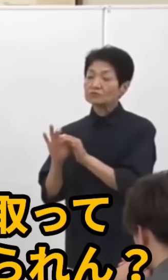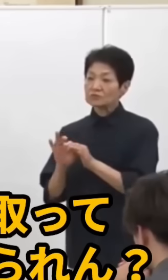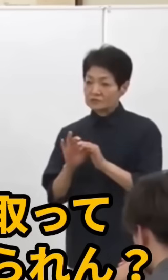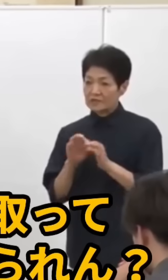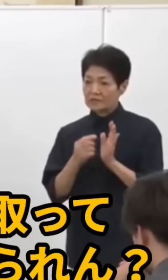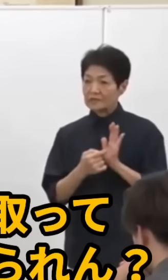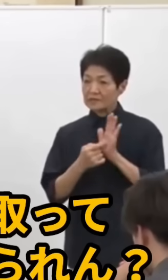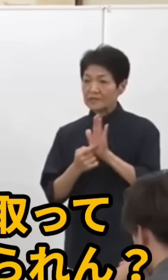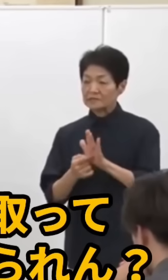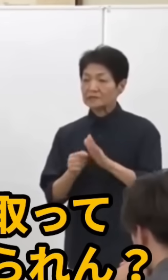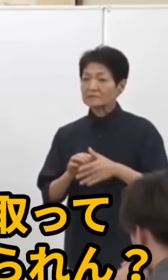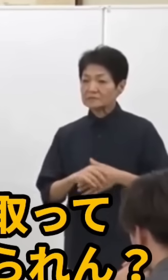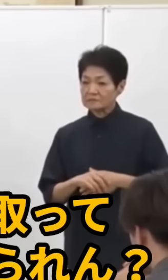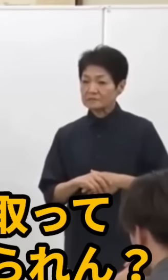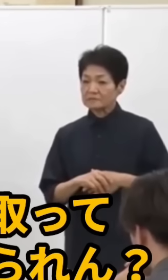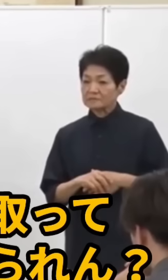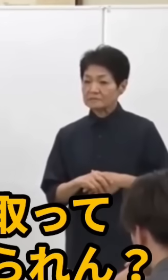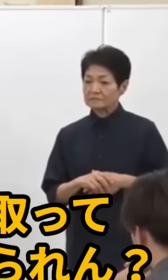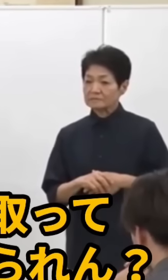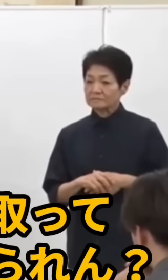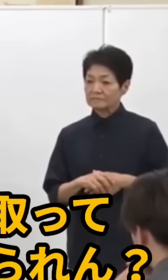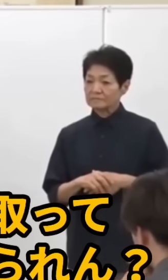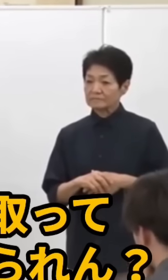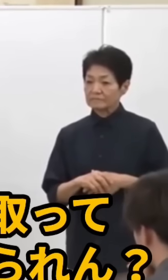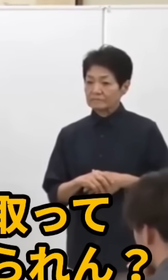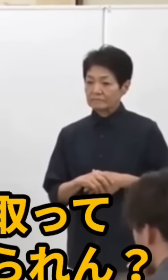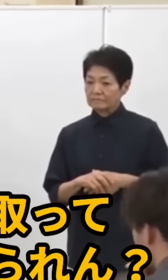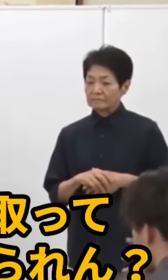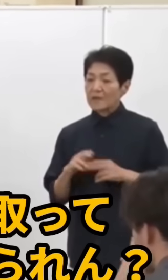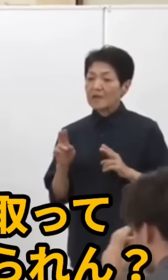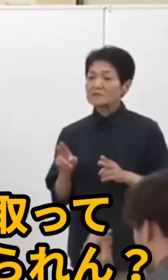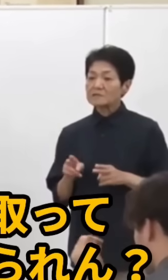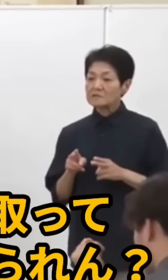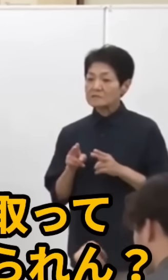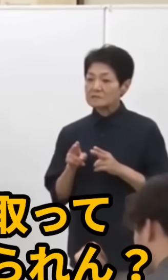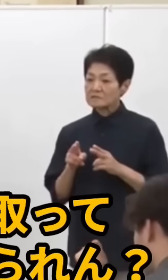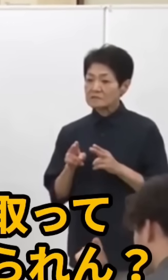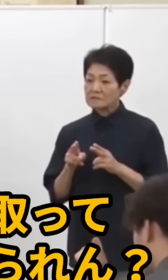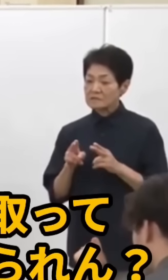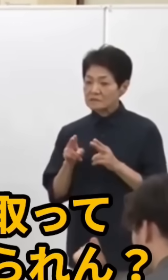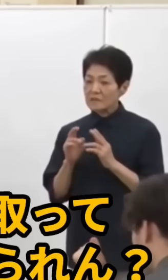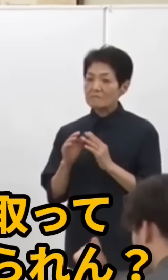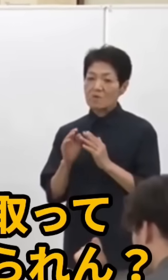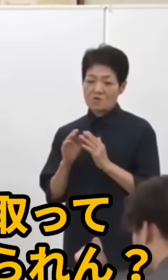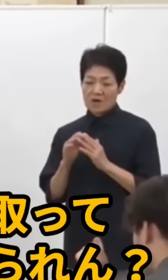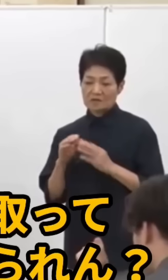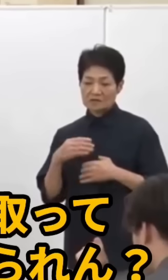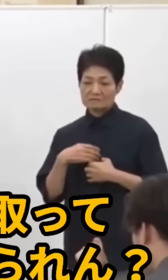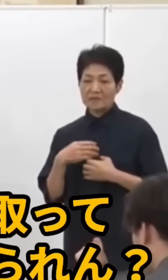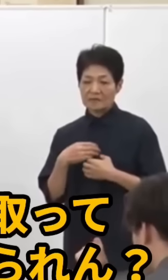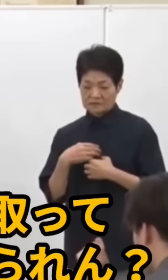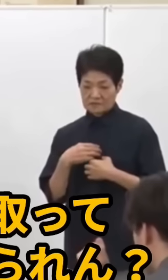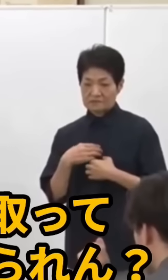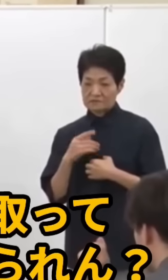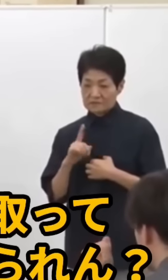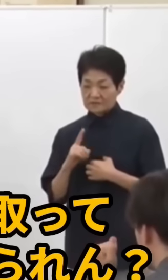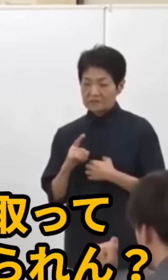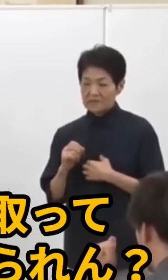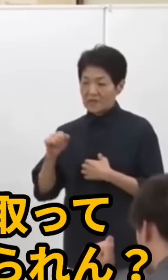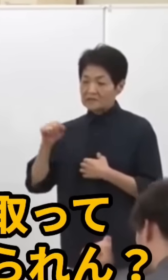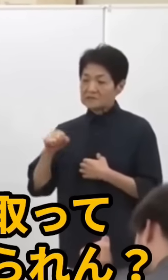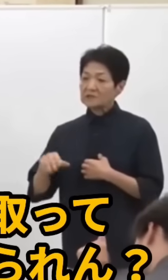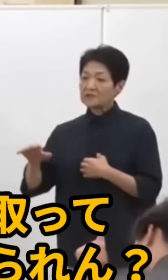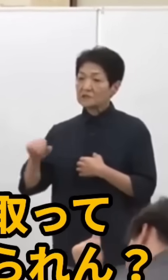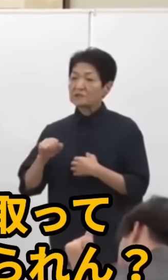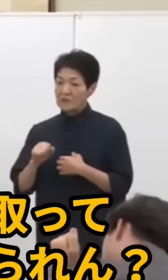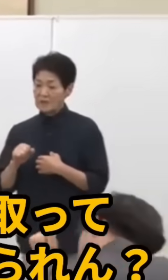ね。専門家の方が懸念されているのは、だから認可さえ取ってしまえば、その国内